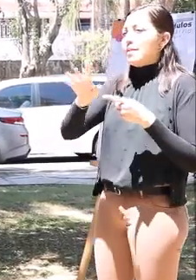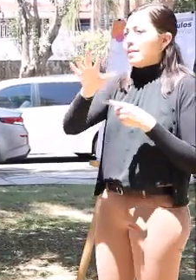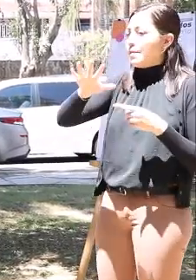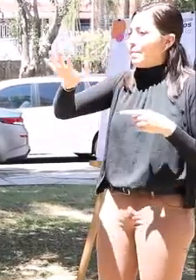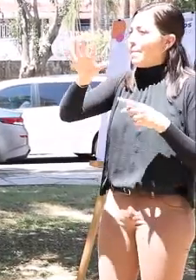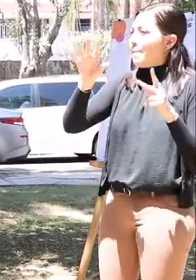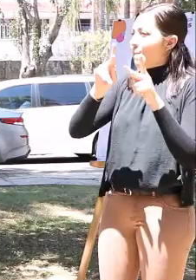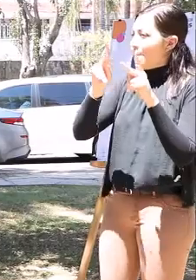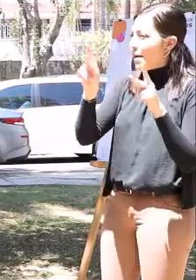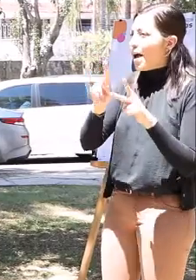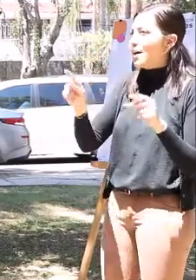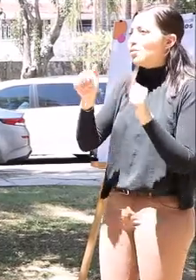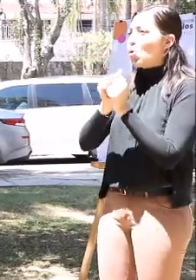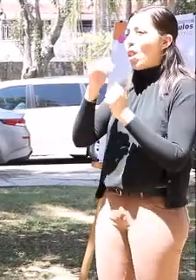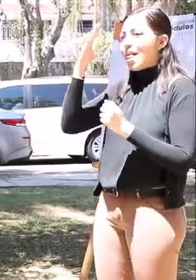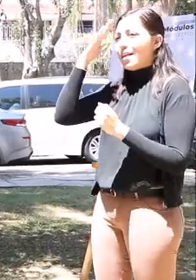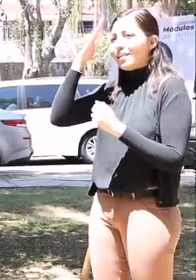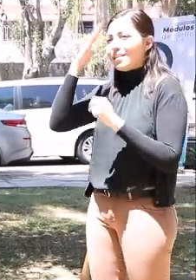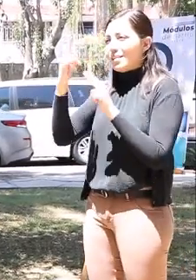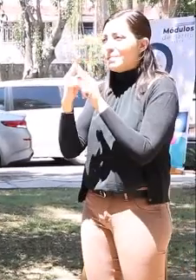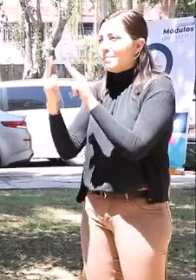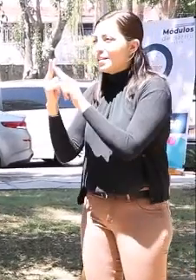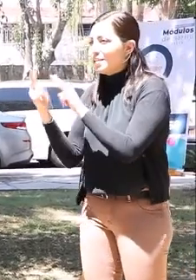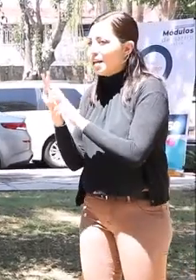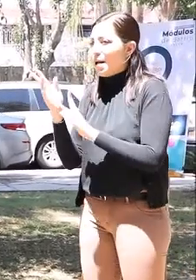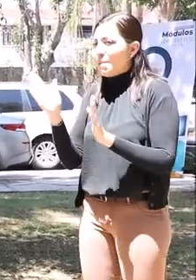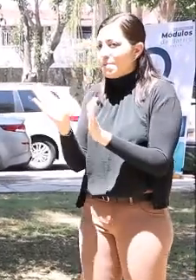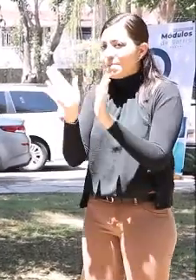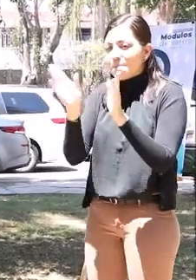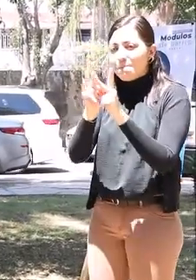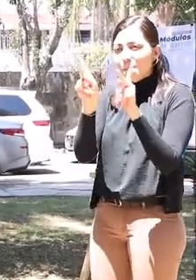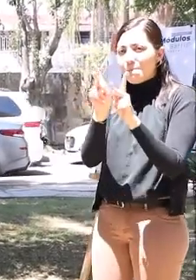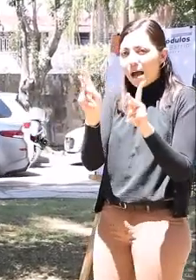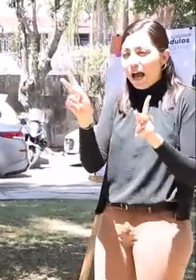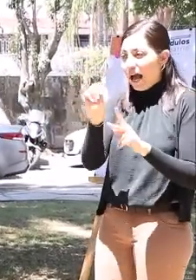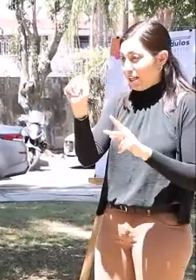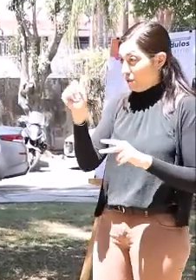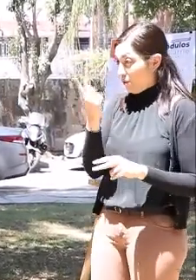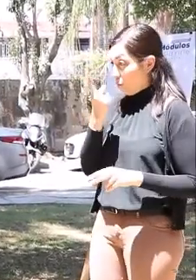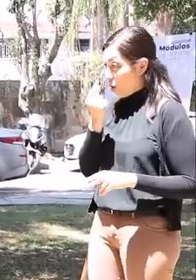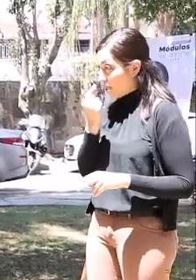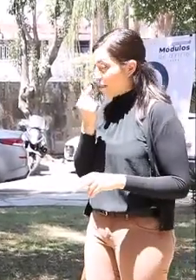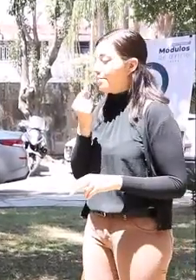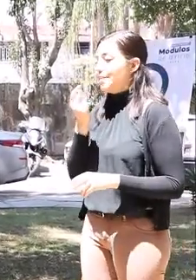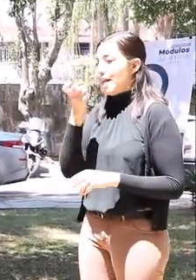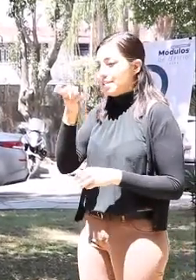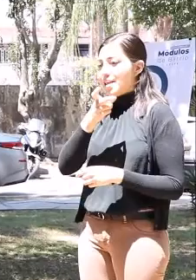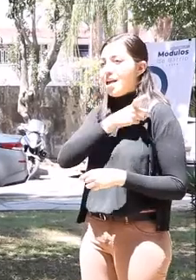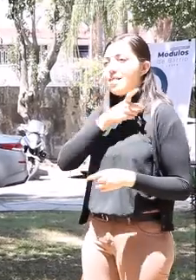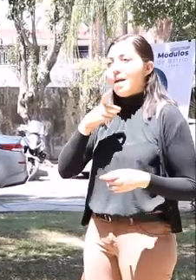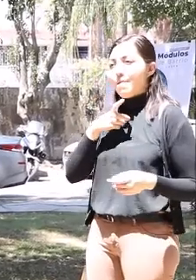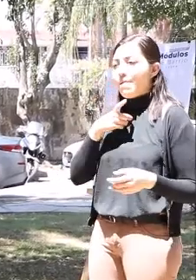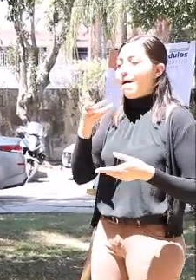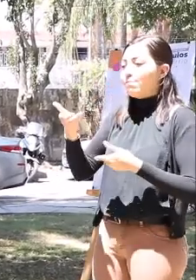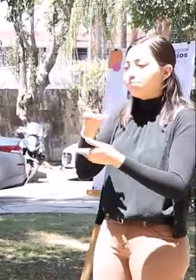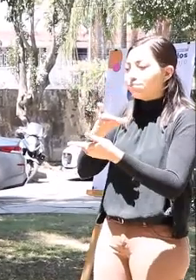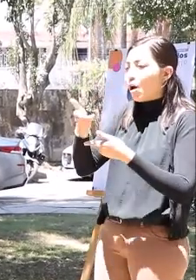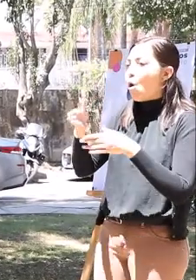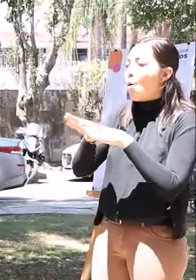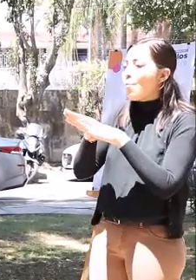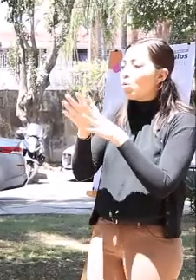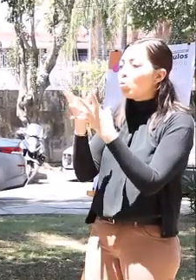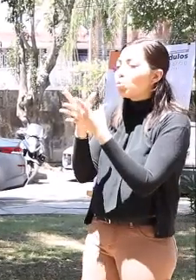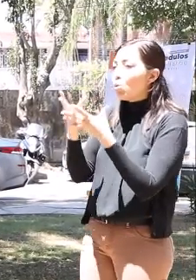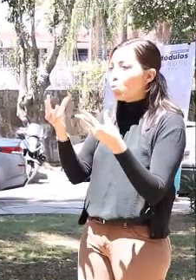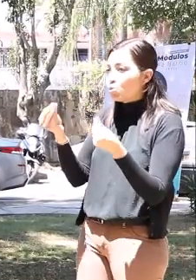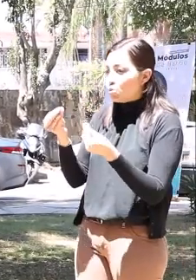con los líderes vecinales y, por supuesto, los promotores de la paz y la legalidad y los policías, la mediación en el lugar,